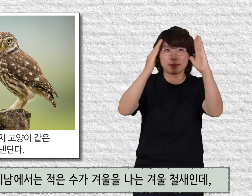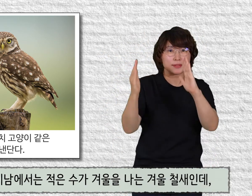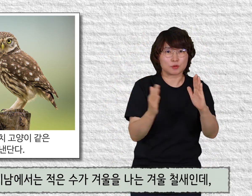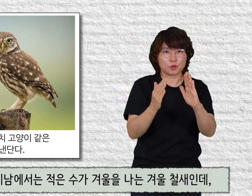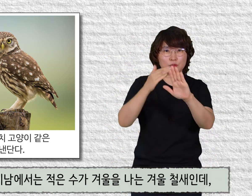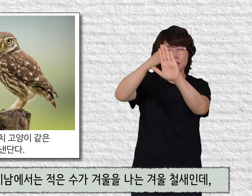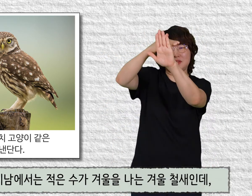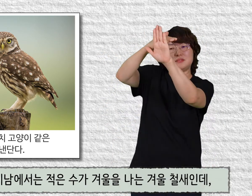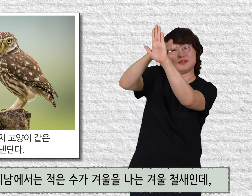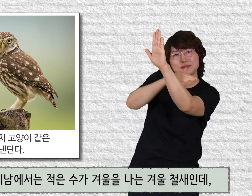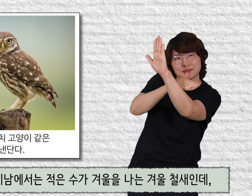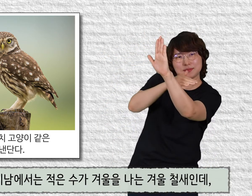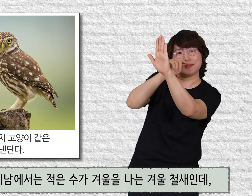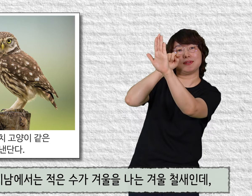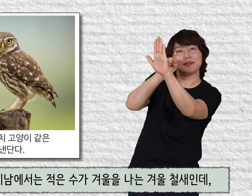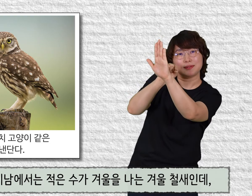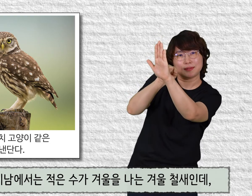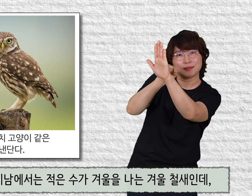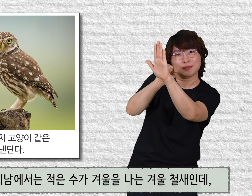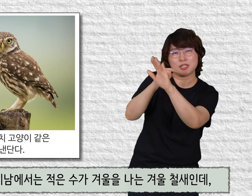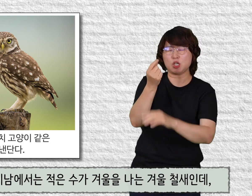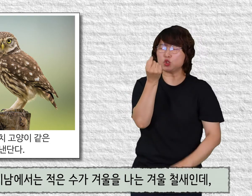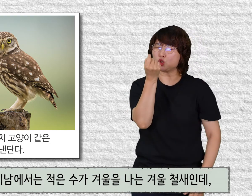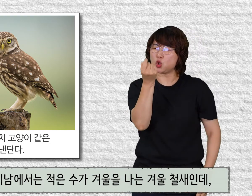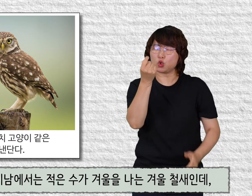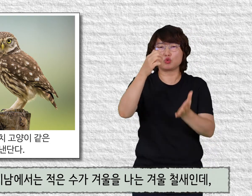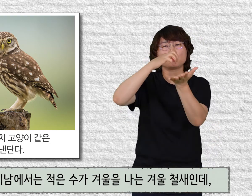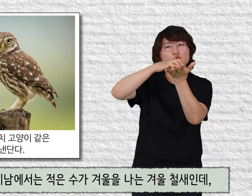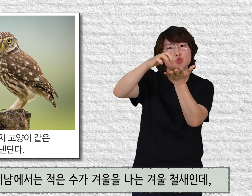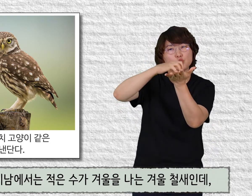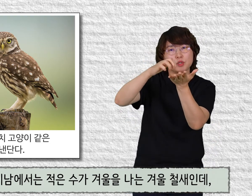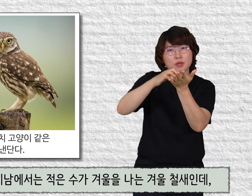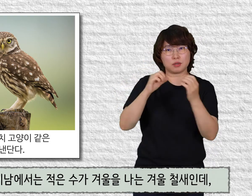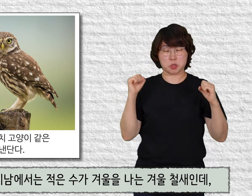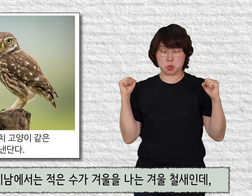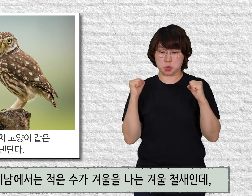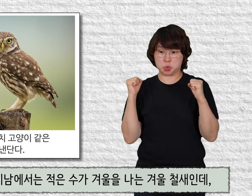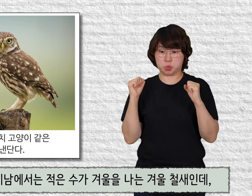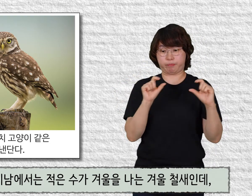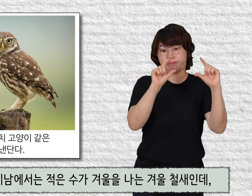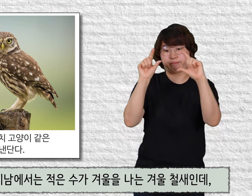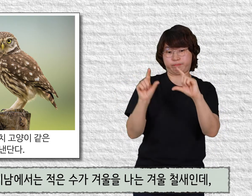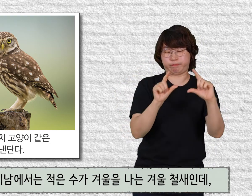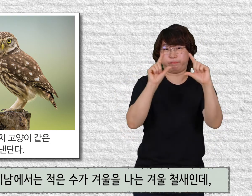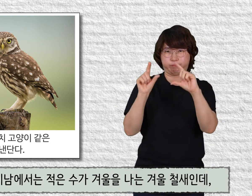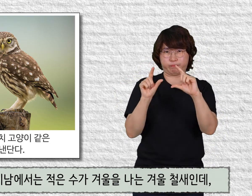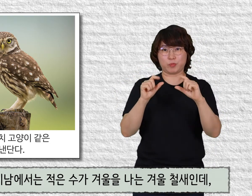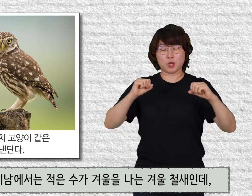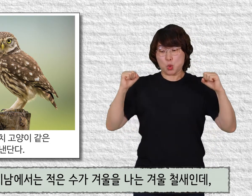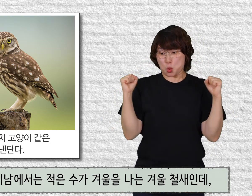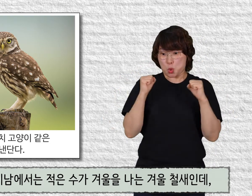한반도 중부 이남에서는 적은 수가 겨울을 나는 겨울철새인데